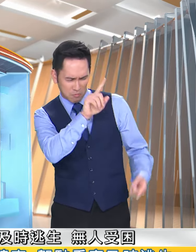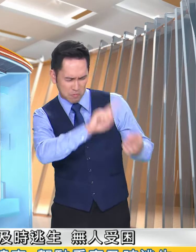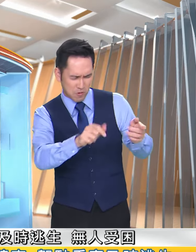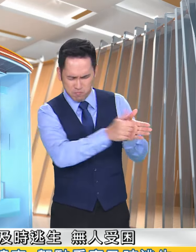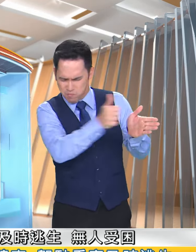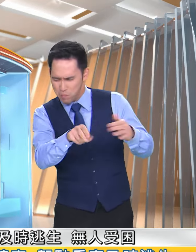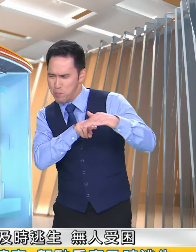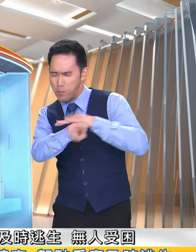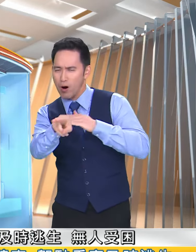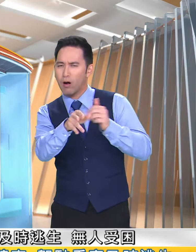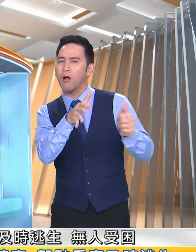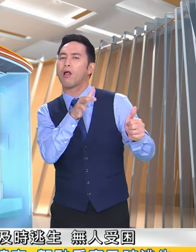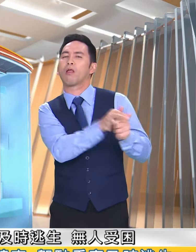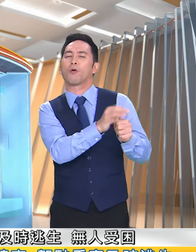逃生，无人受困。